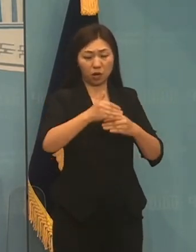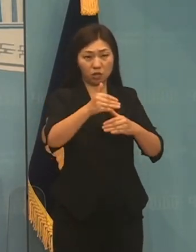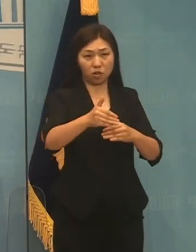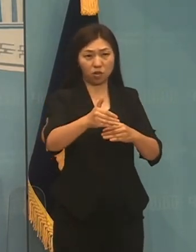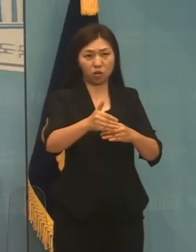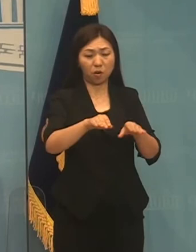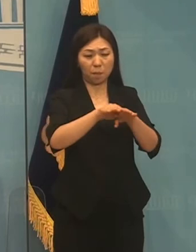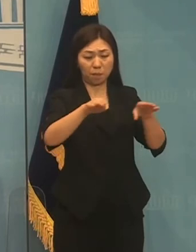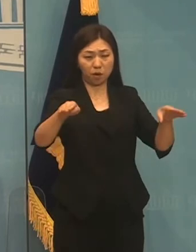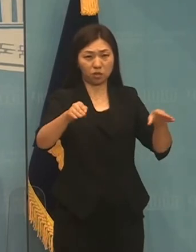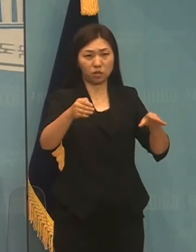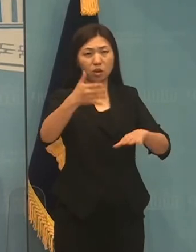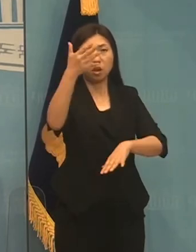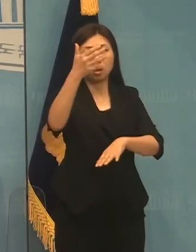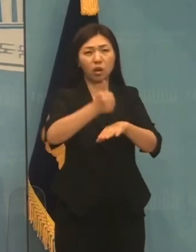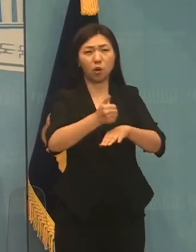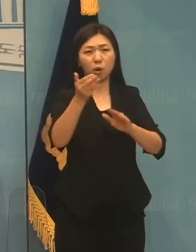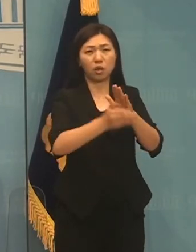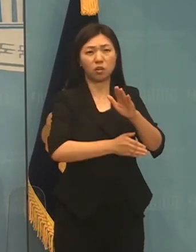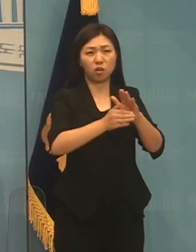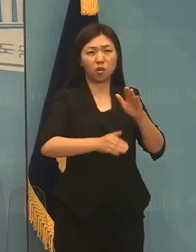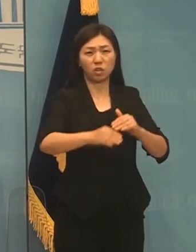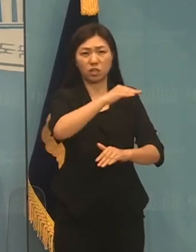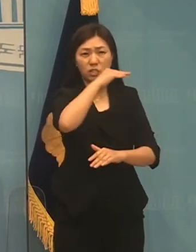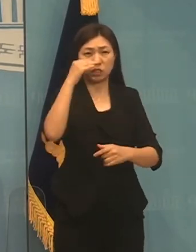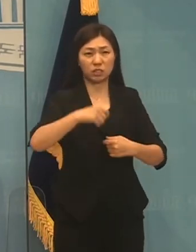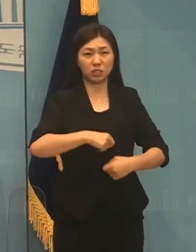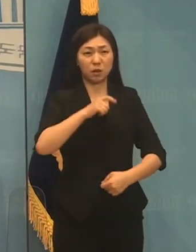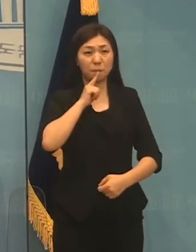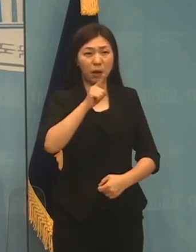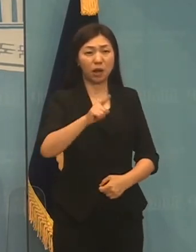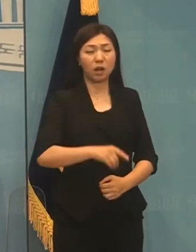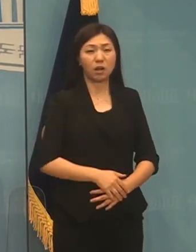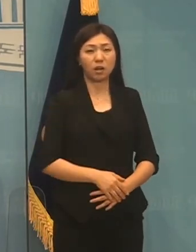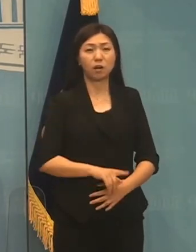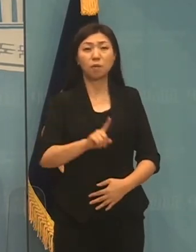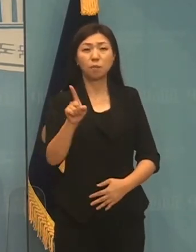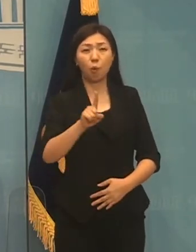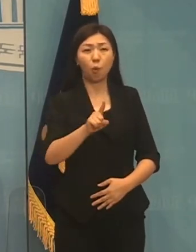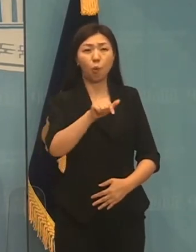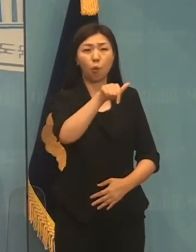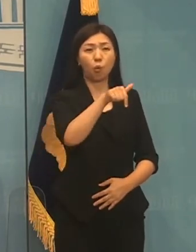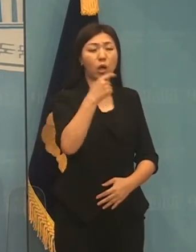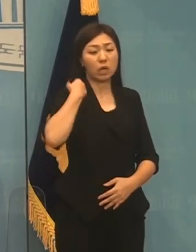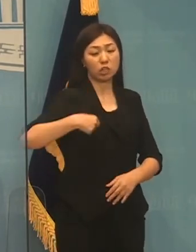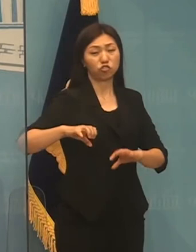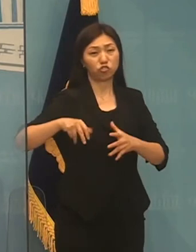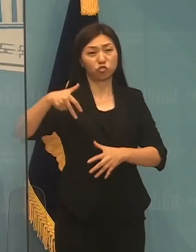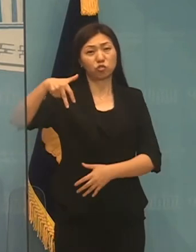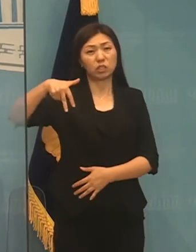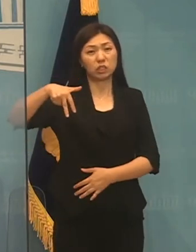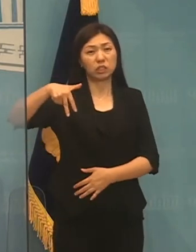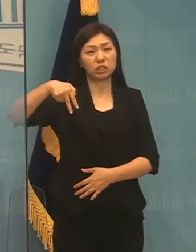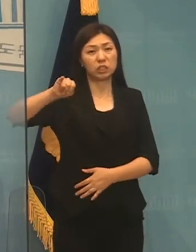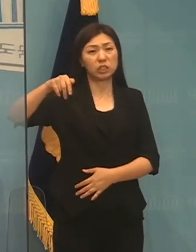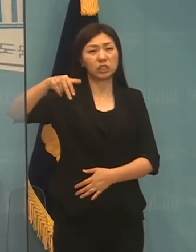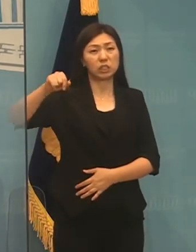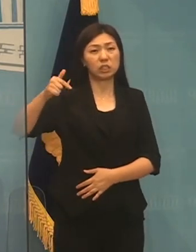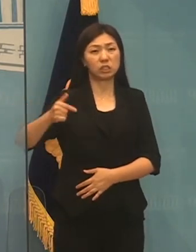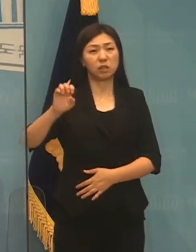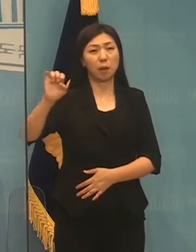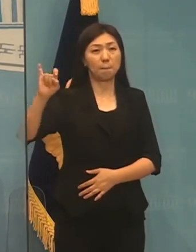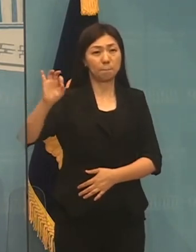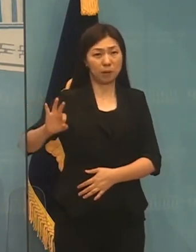것입니다. 시진핑 중국 공산당 조타수가 한 말을